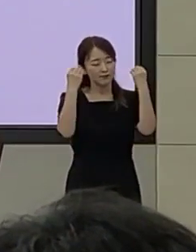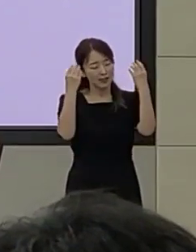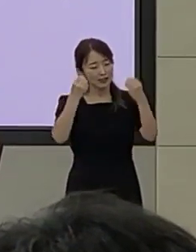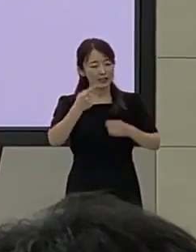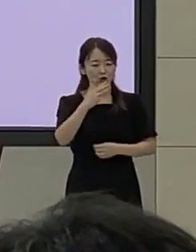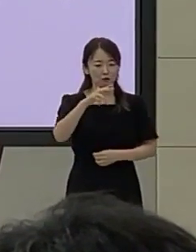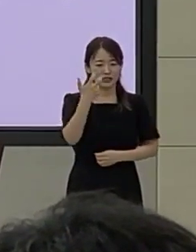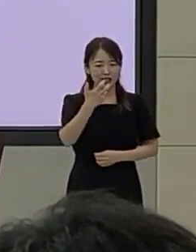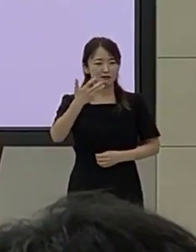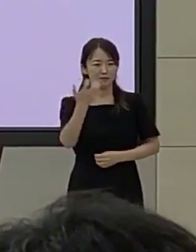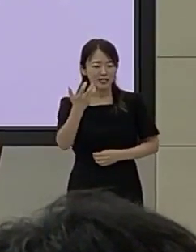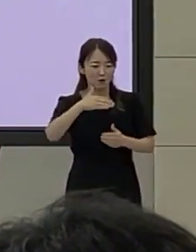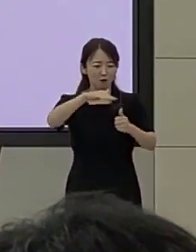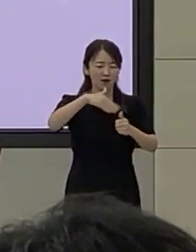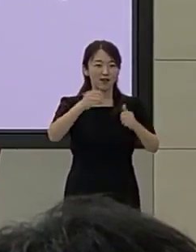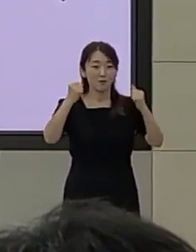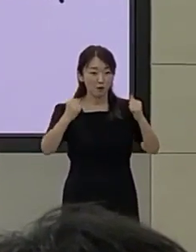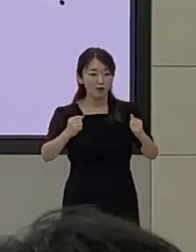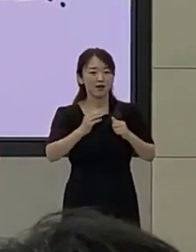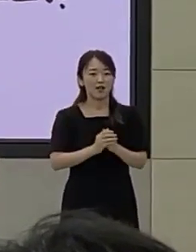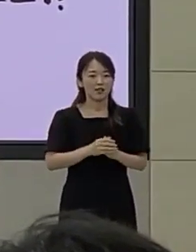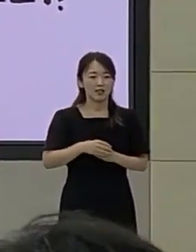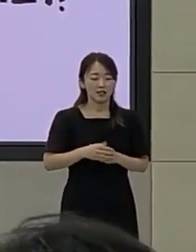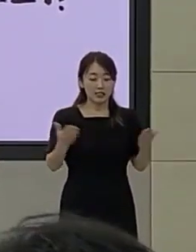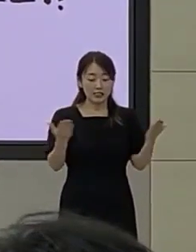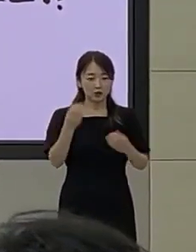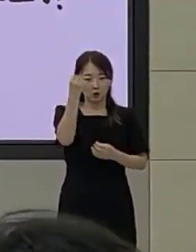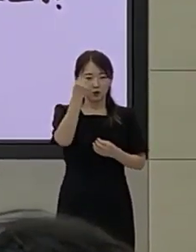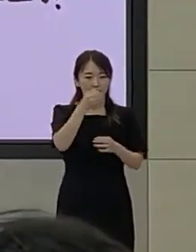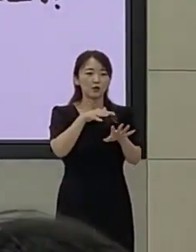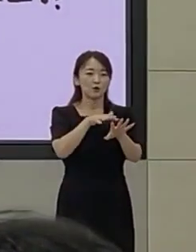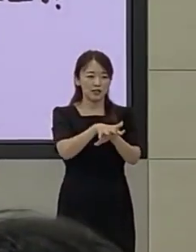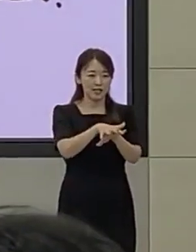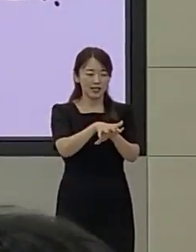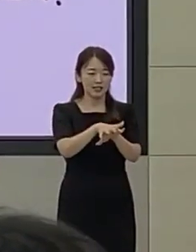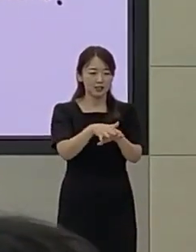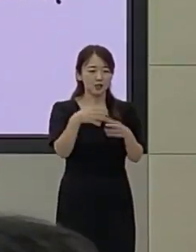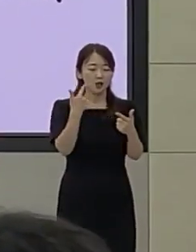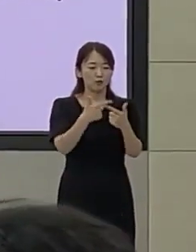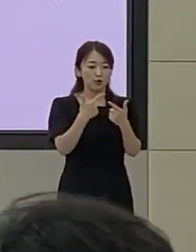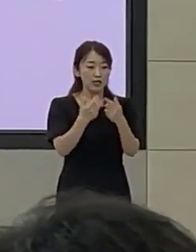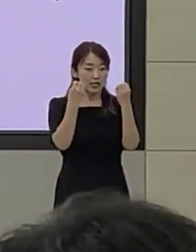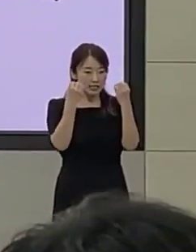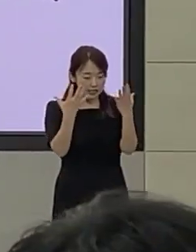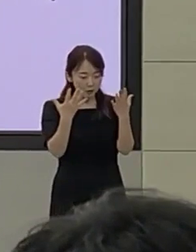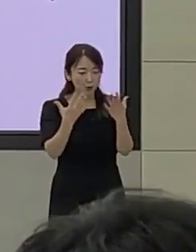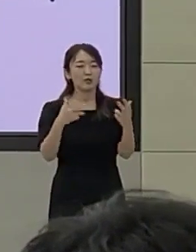여전히 80년대의 산업환경에 머물러 있는 특성화고 체제를 부산의